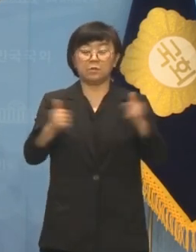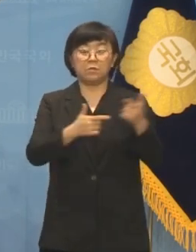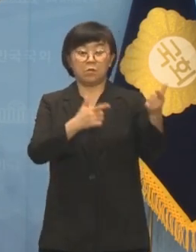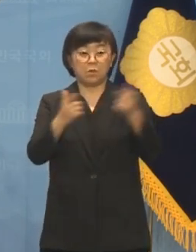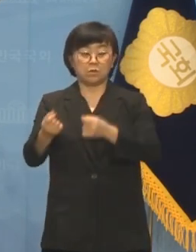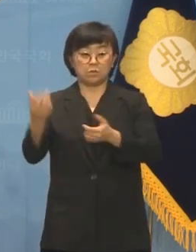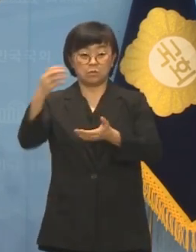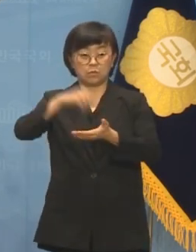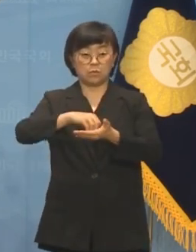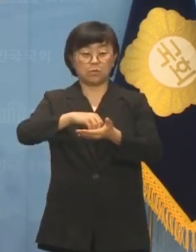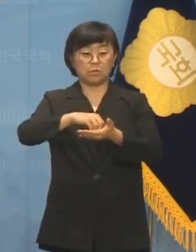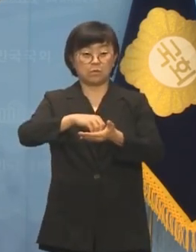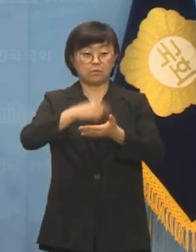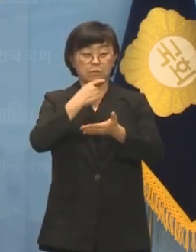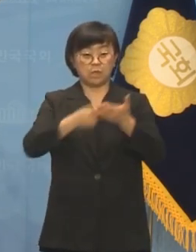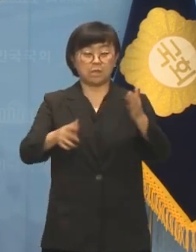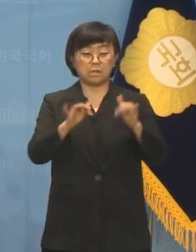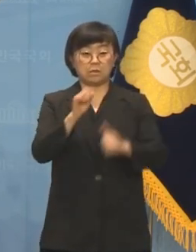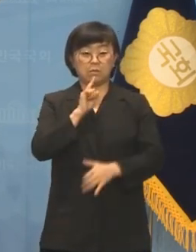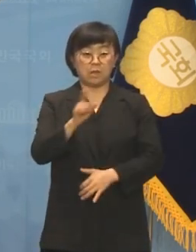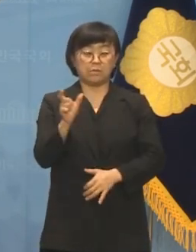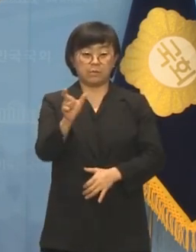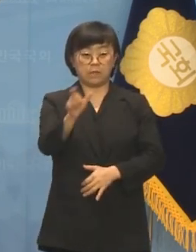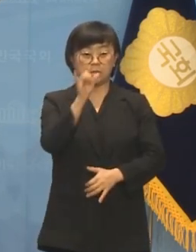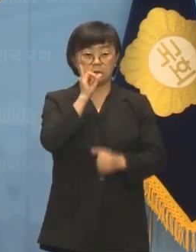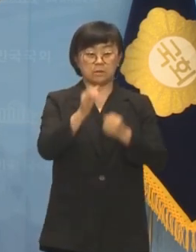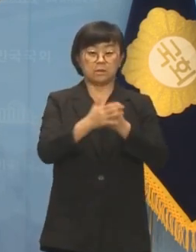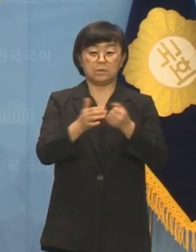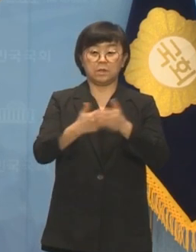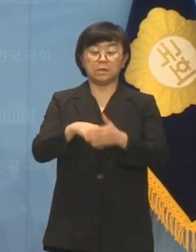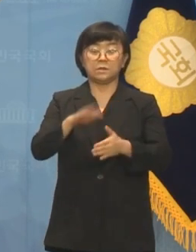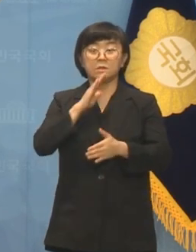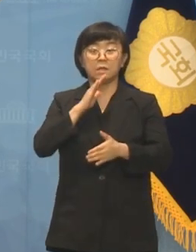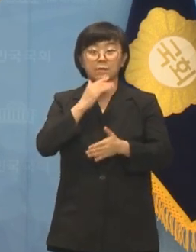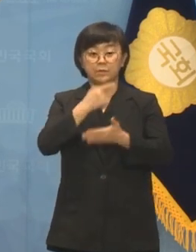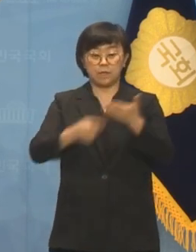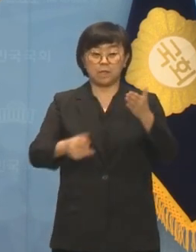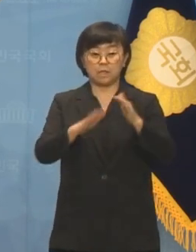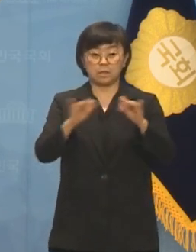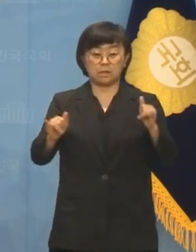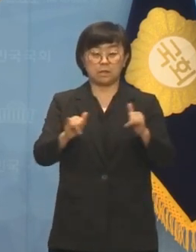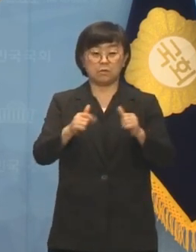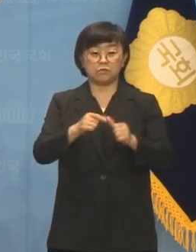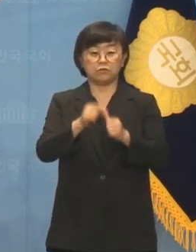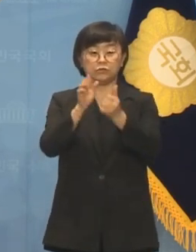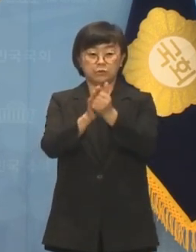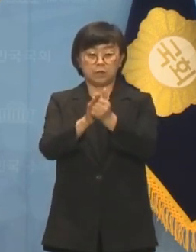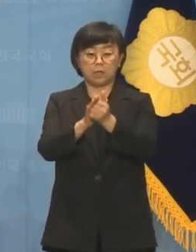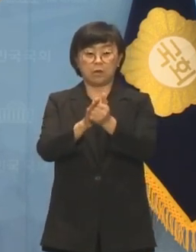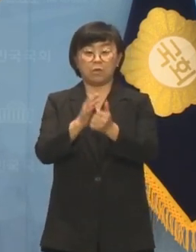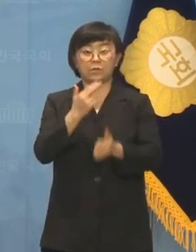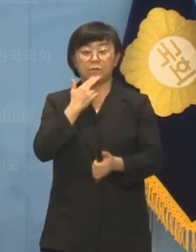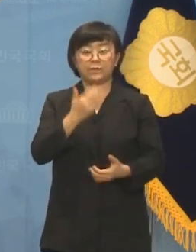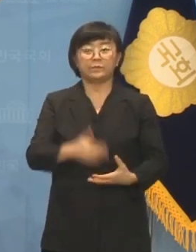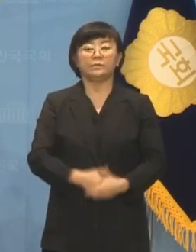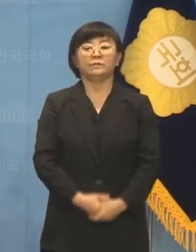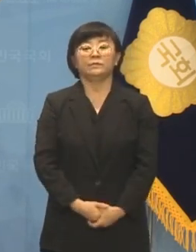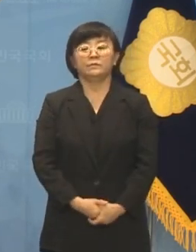모두 포함해서 피해자라고 규정해서 진짜 피해를 입은 사람에 대한 구제는 뒷전입니다.